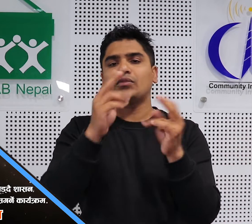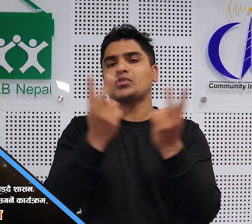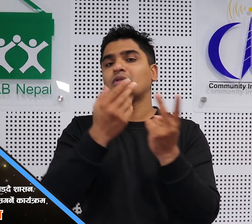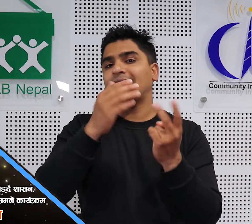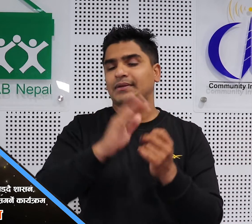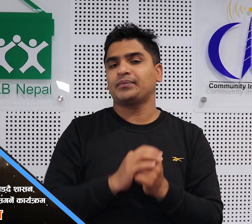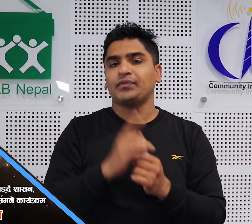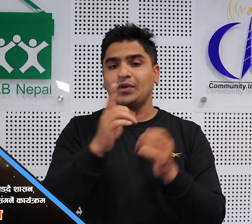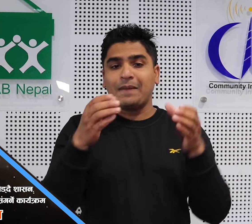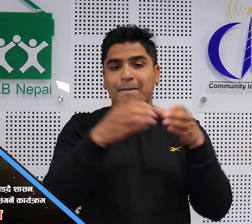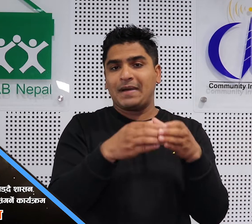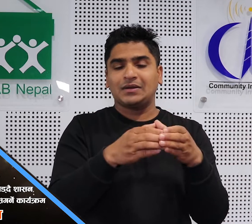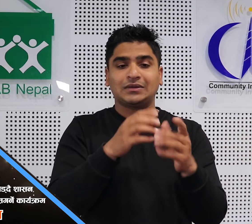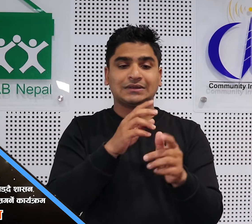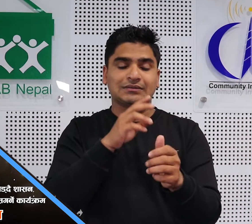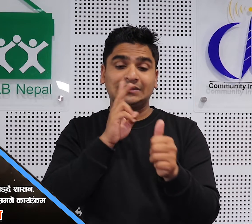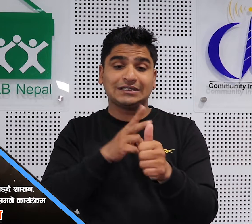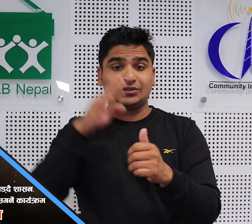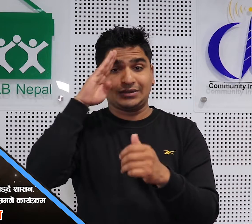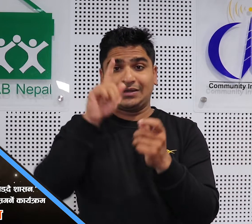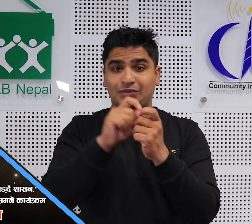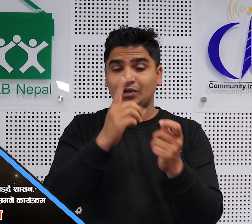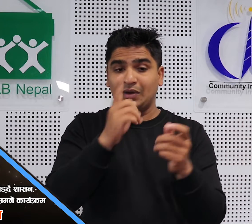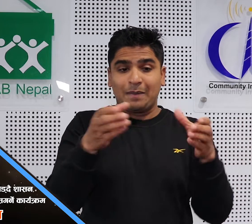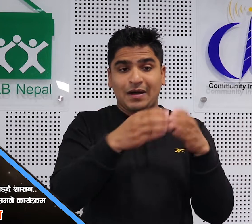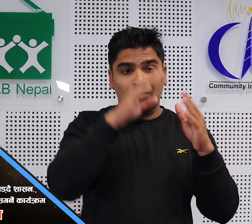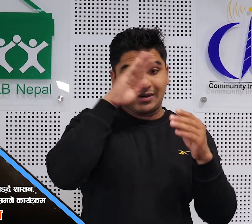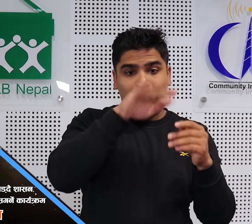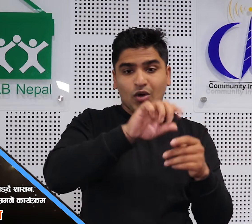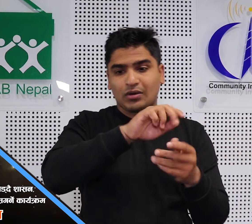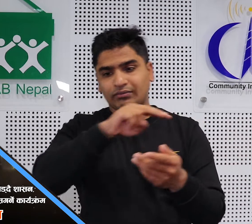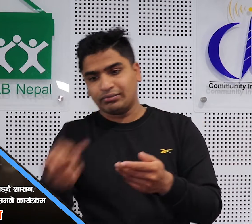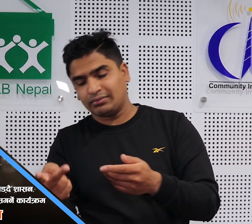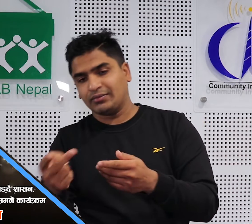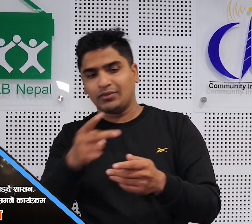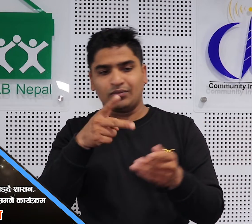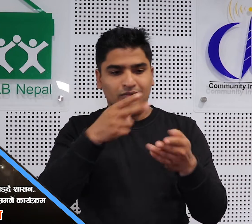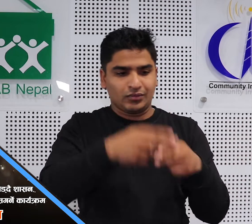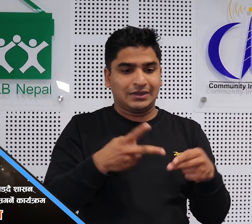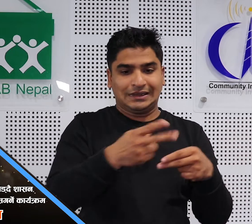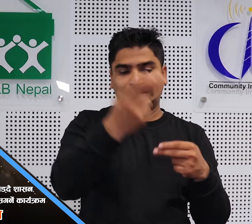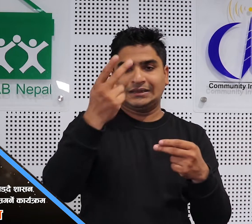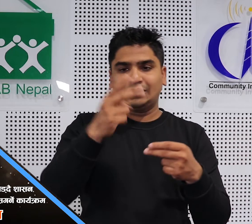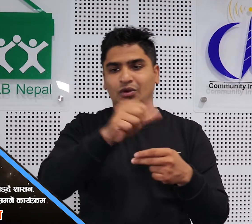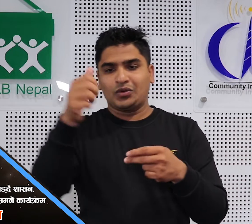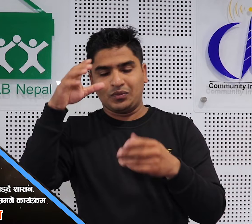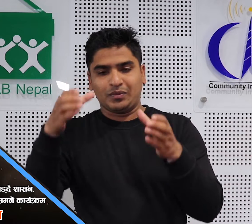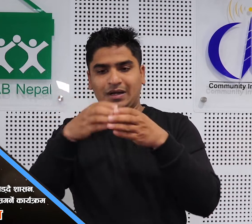एउटा पार्टीको स्थित सरकार बन्दैन, एउटा पार्टीको सरकार आयो एउटाले ढाल दिएको बजेट काट्दिने, अर्को पार्टीको सरकार आयो अर्को पार्टीले काट्दिने,